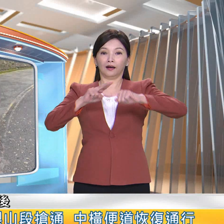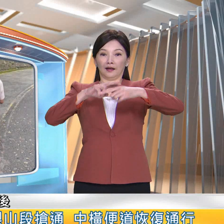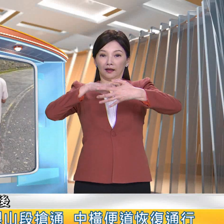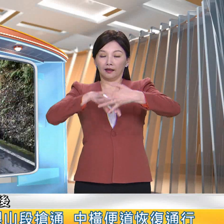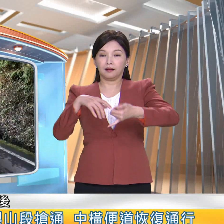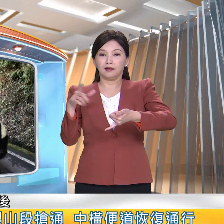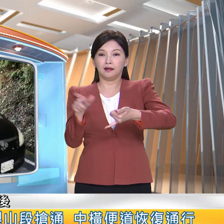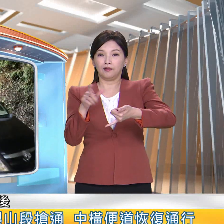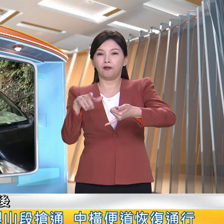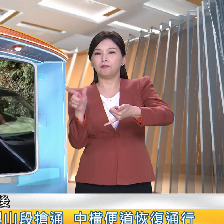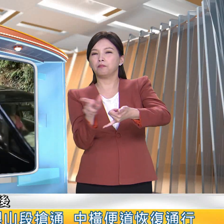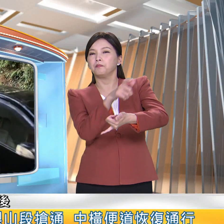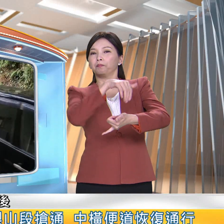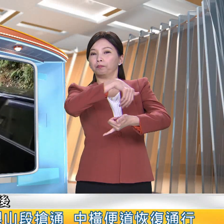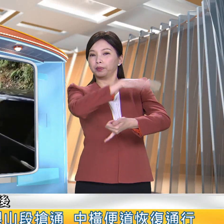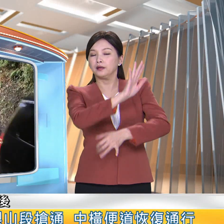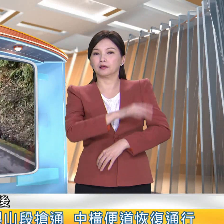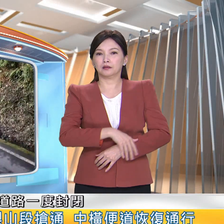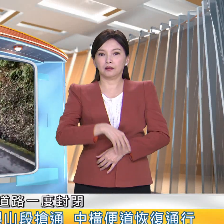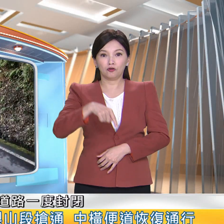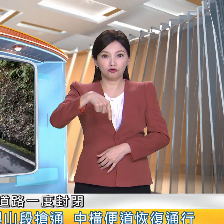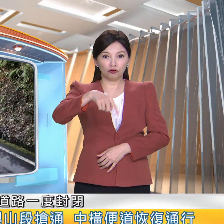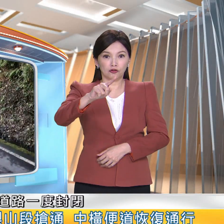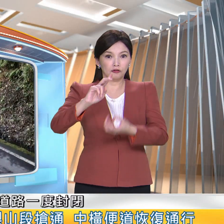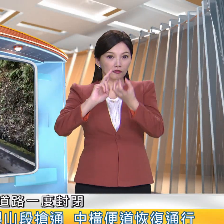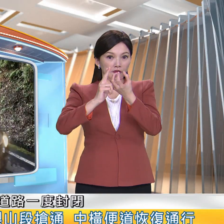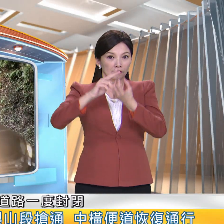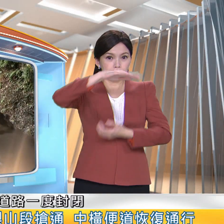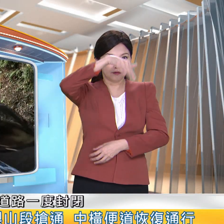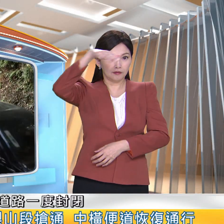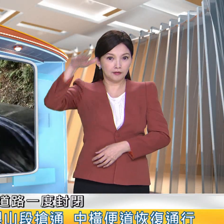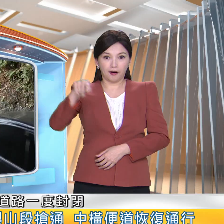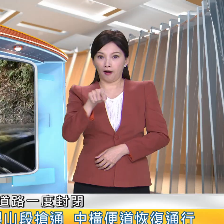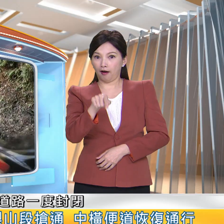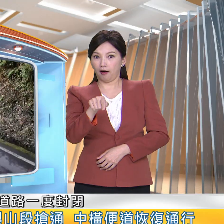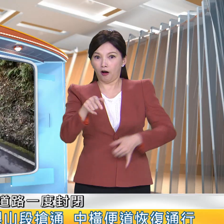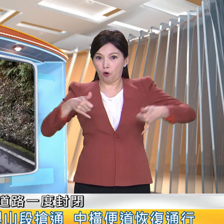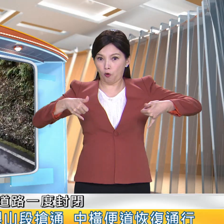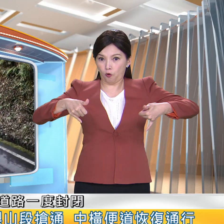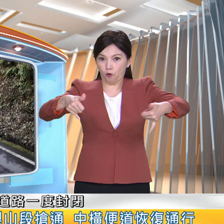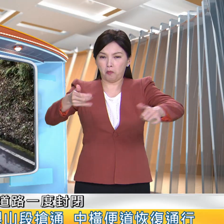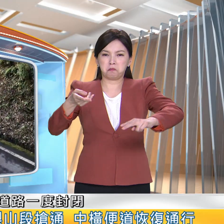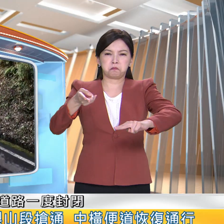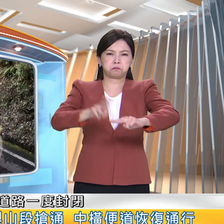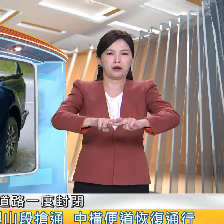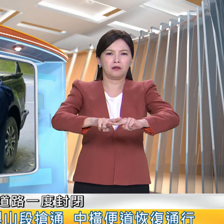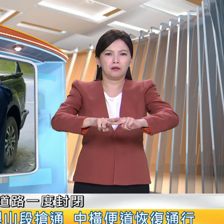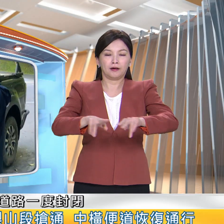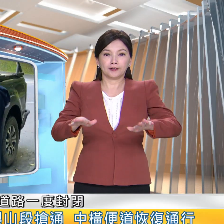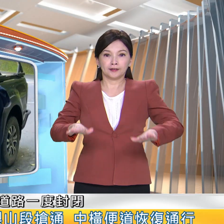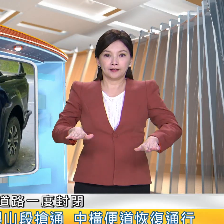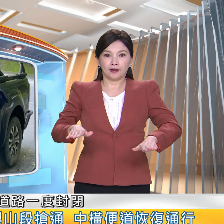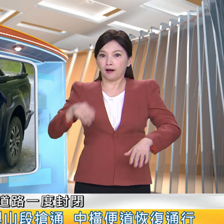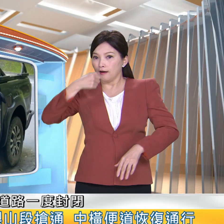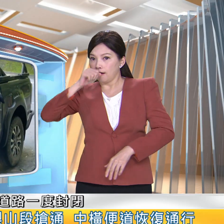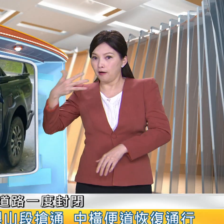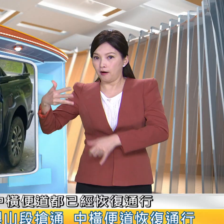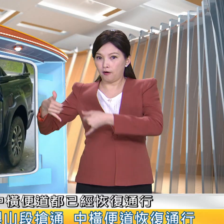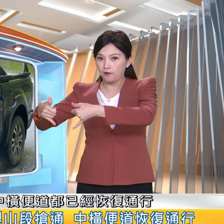而康瑞台风过后，离山地区主要道路一度封闭。目前，台